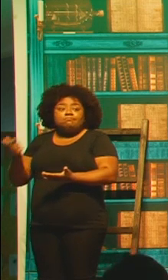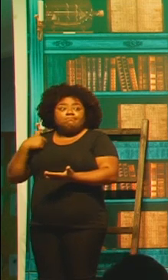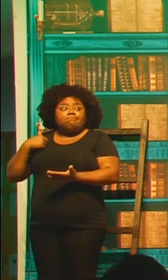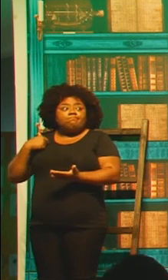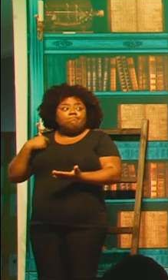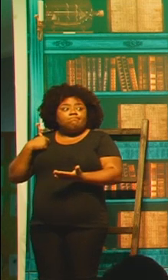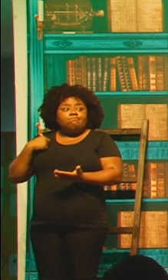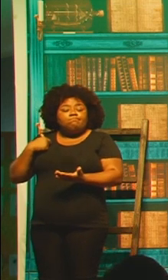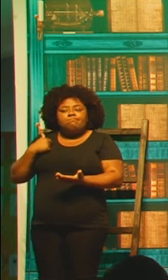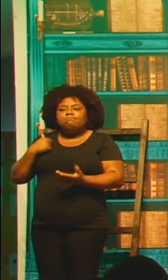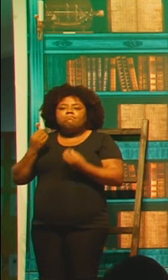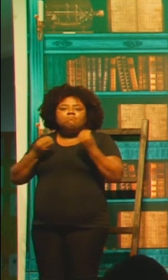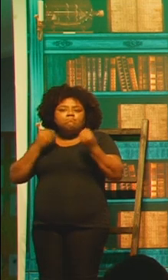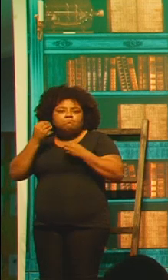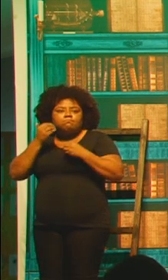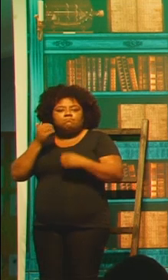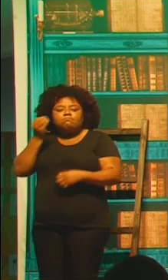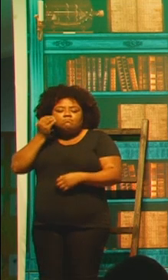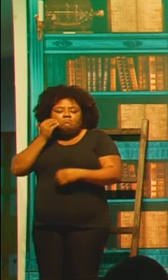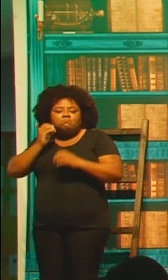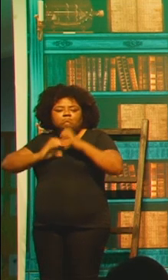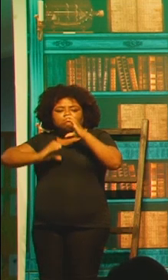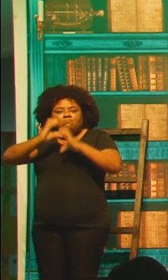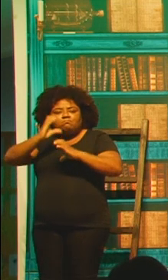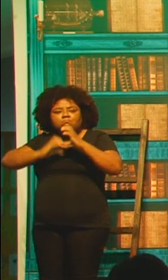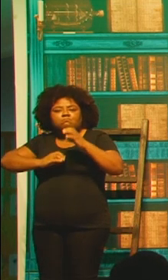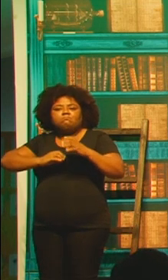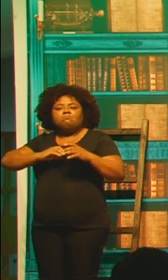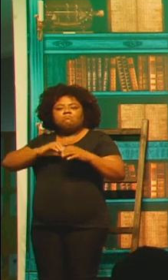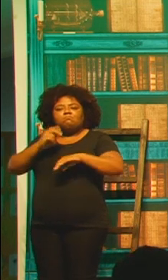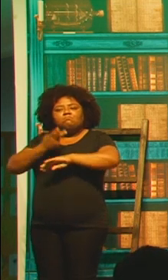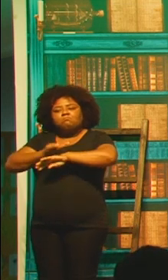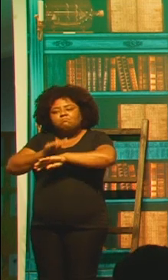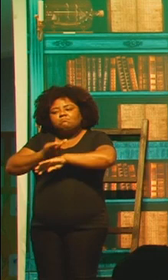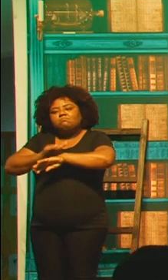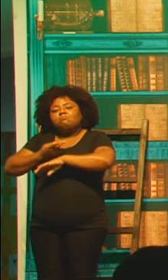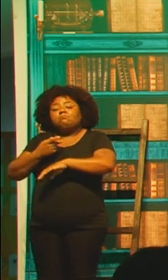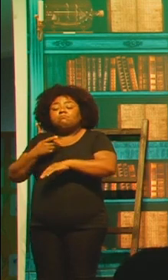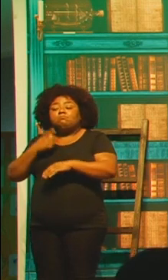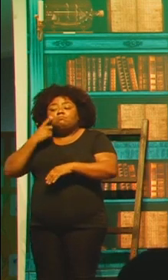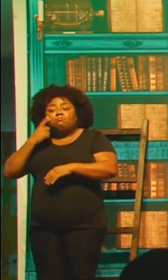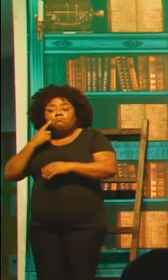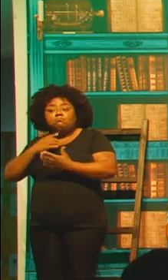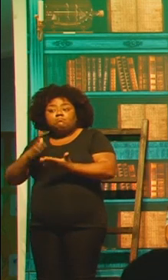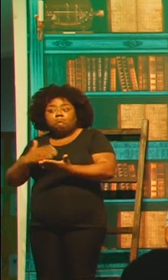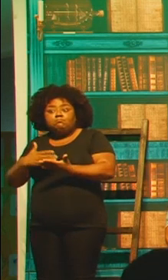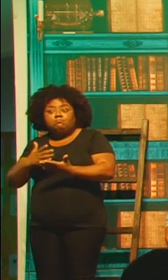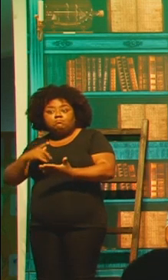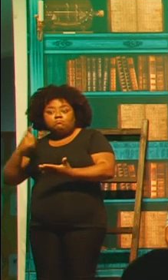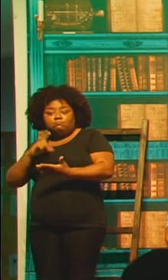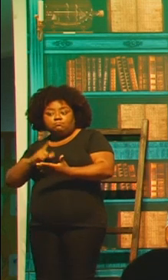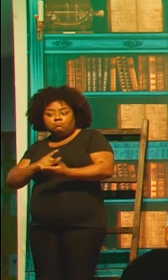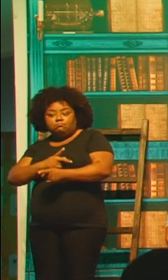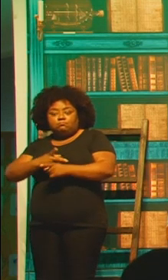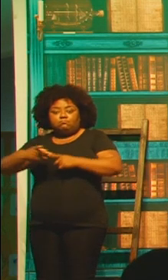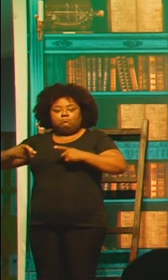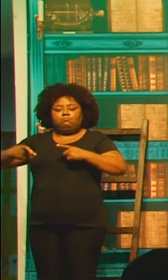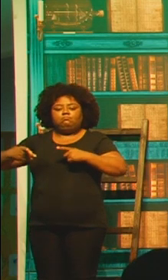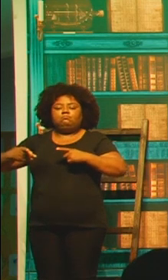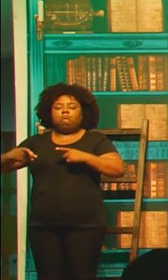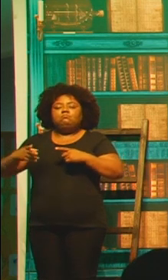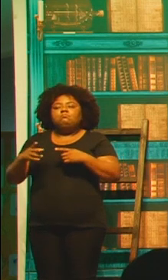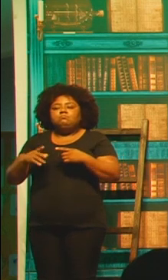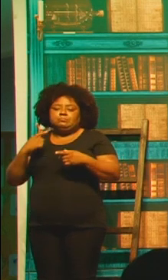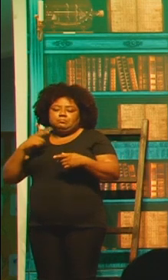a prêmio, a concurso, né? Para ver se o livro tinha mérito e se era publicado. Mas, enquanto eu escrevia essa história, eu pensava muito no Brasil,